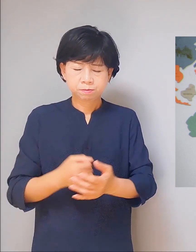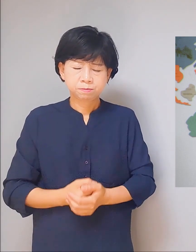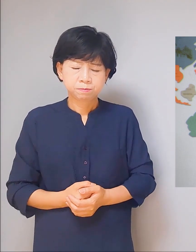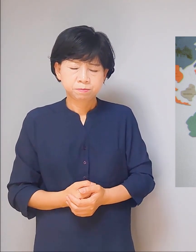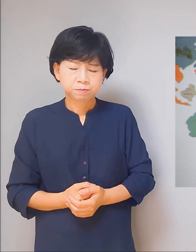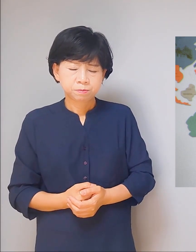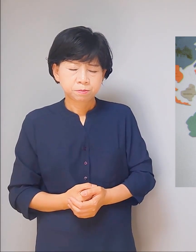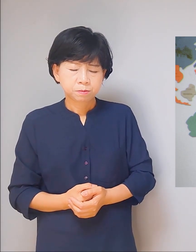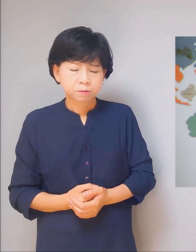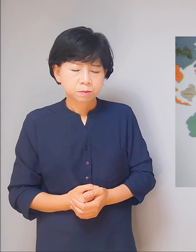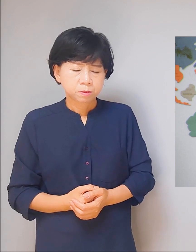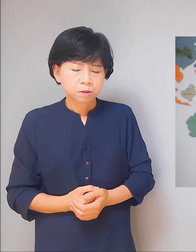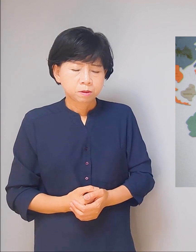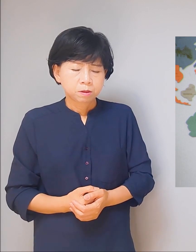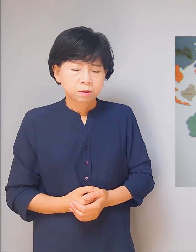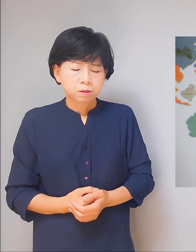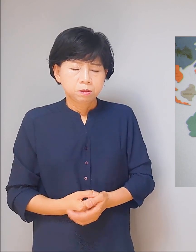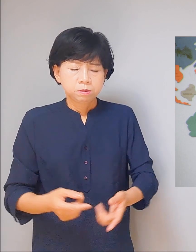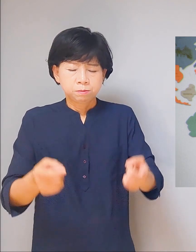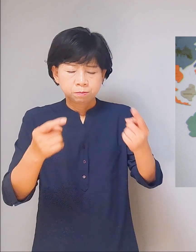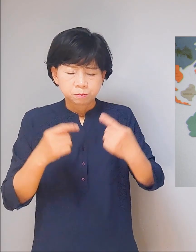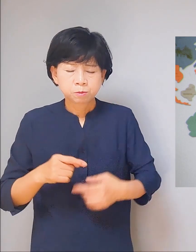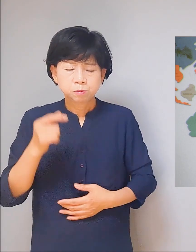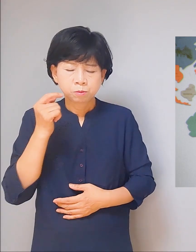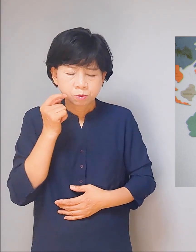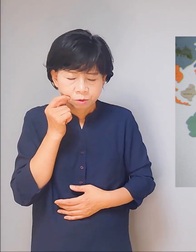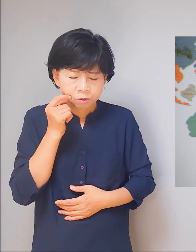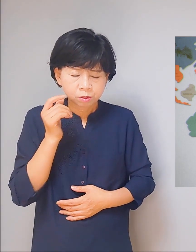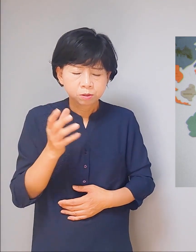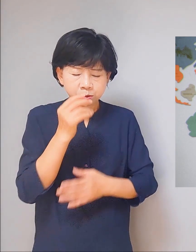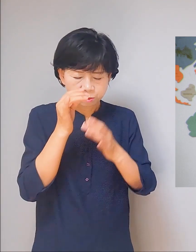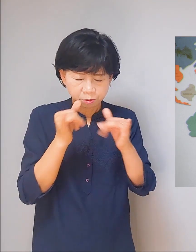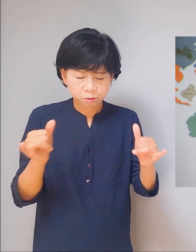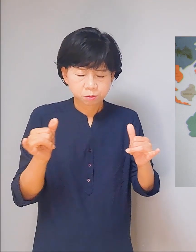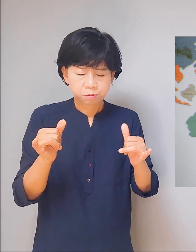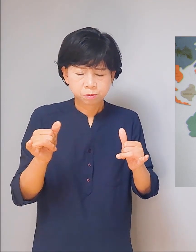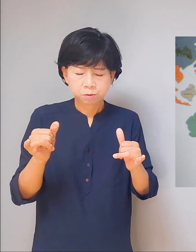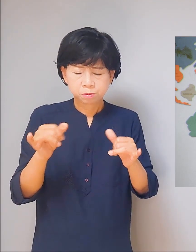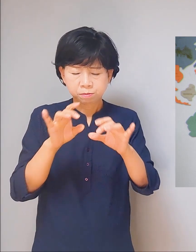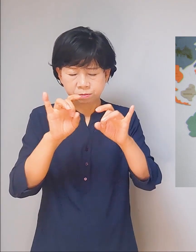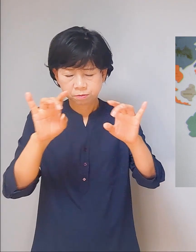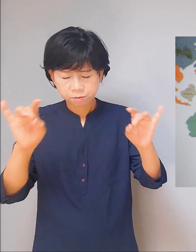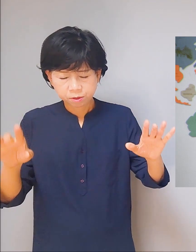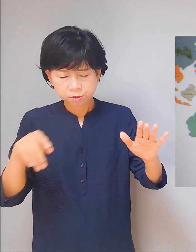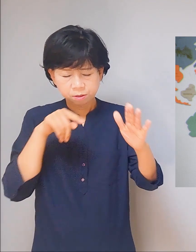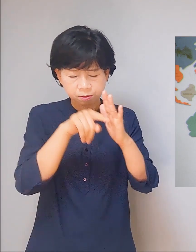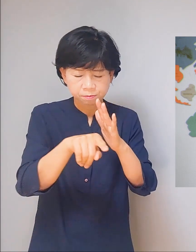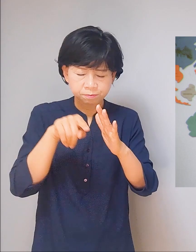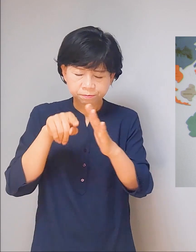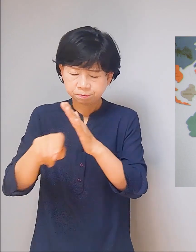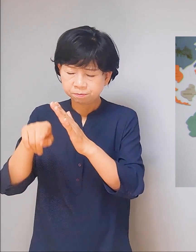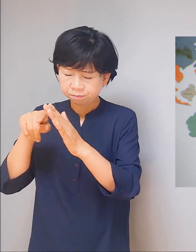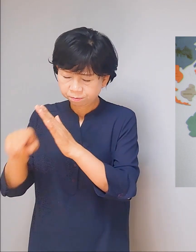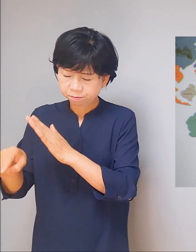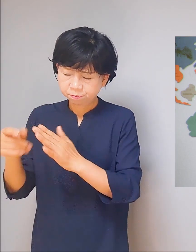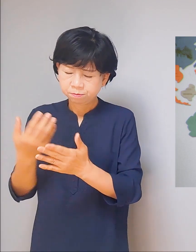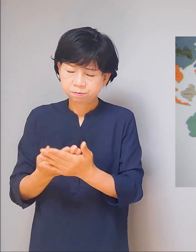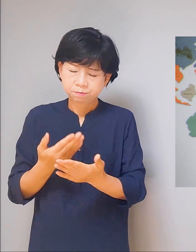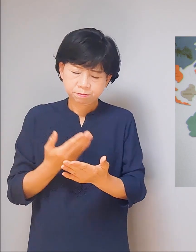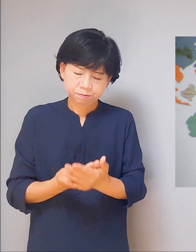되는데 참석하지 못하는 우리 성도님들도 한 분 한 분 우리 주님이 찾아가 주셔서 신방해